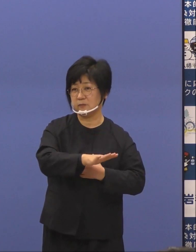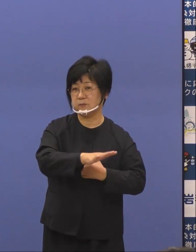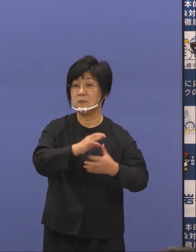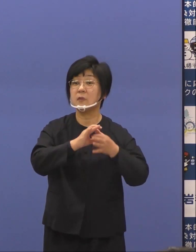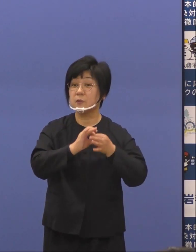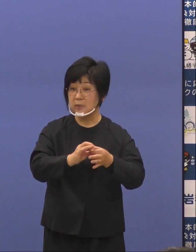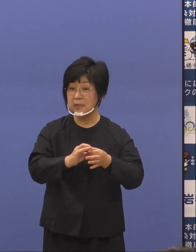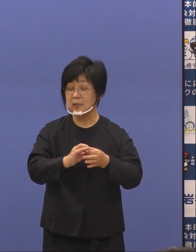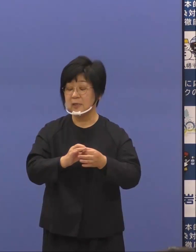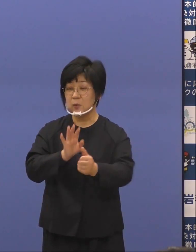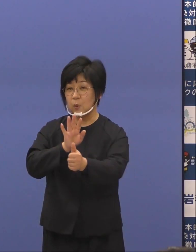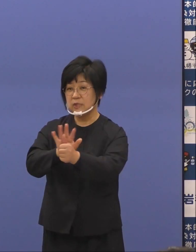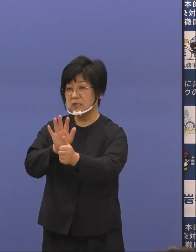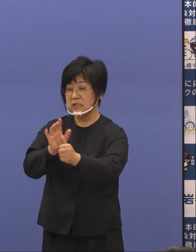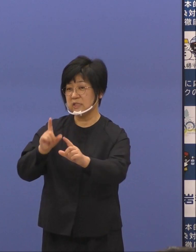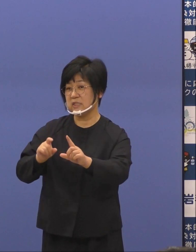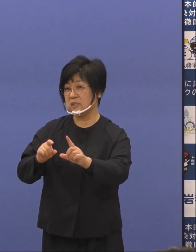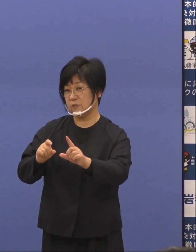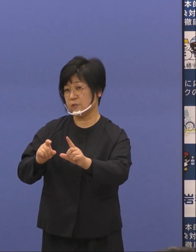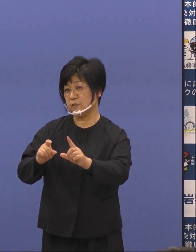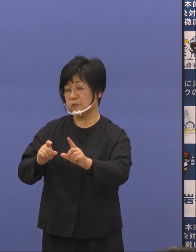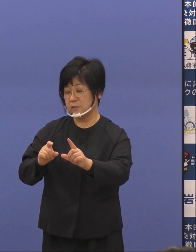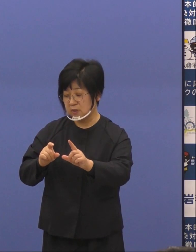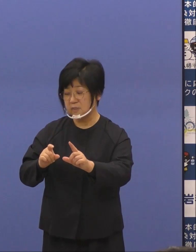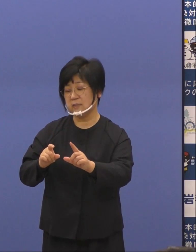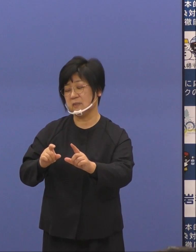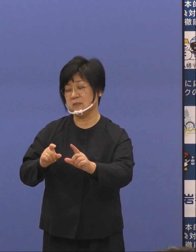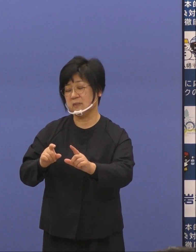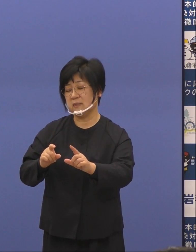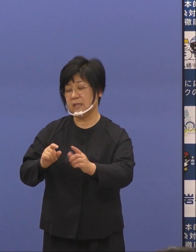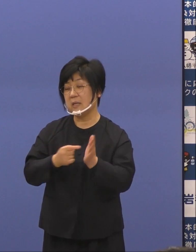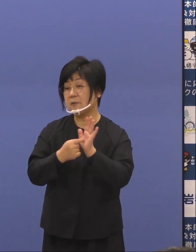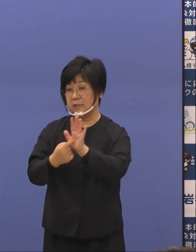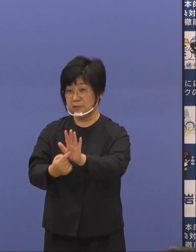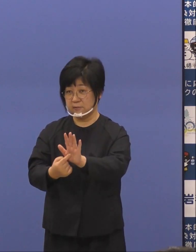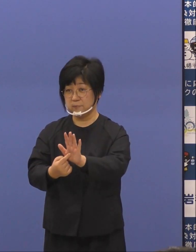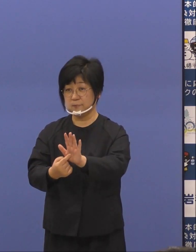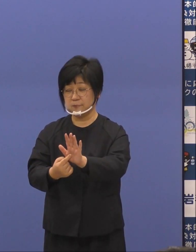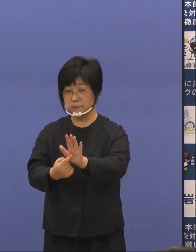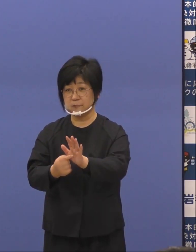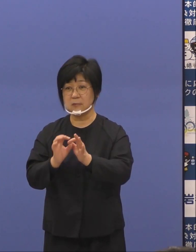んで、本当に国民の方がはるかに